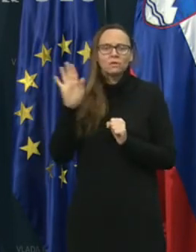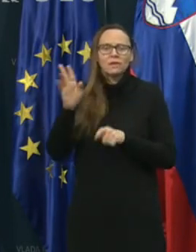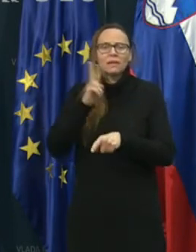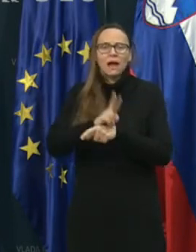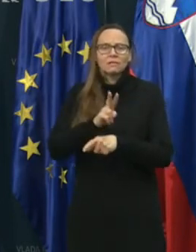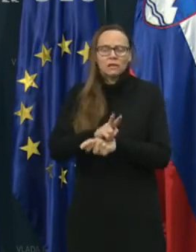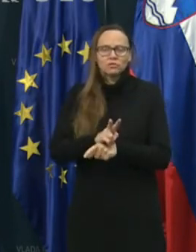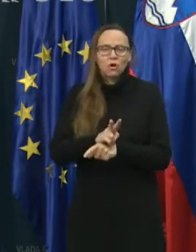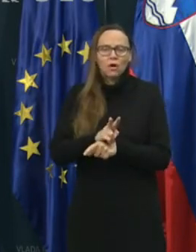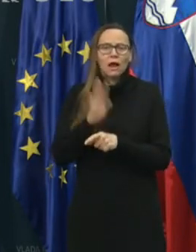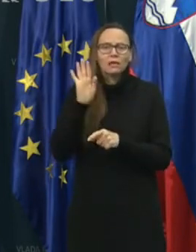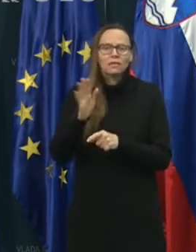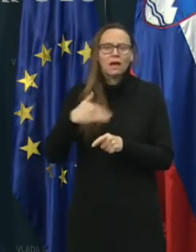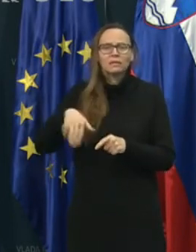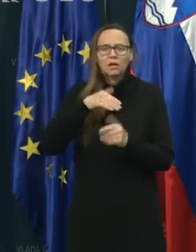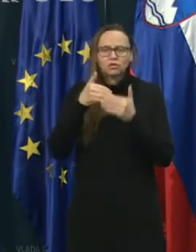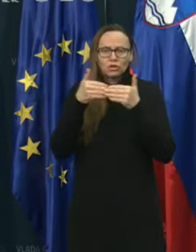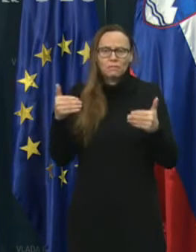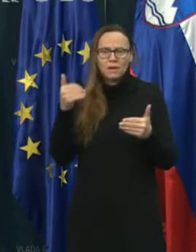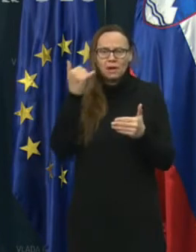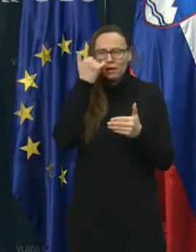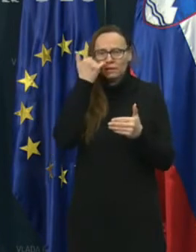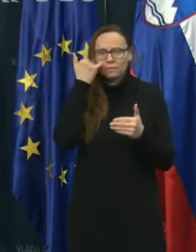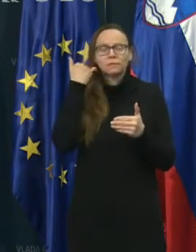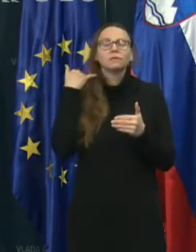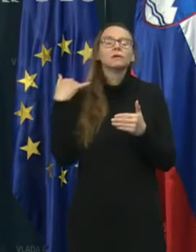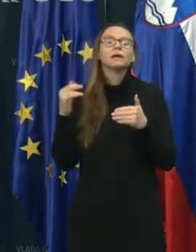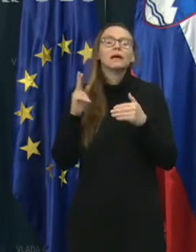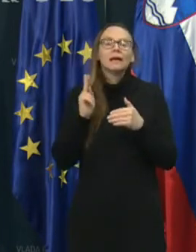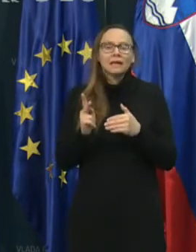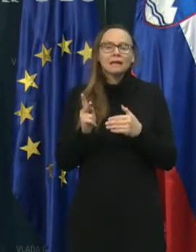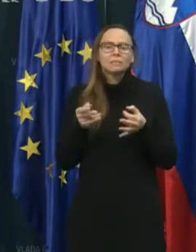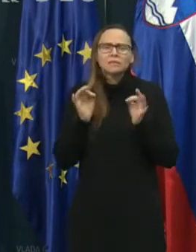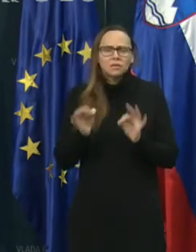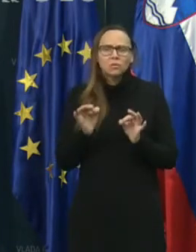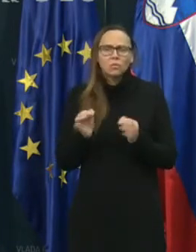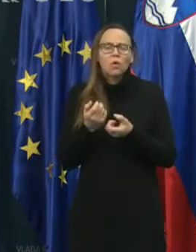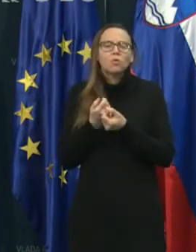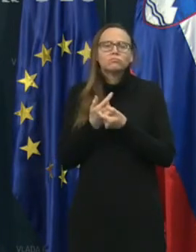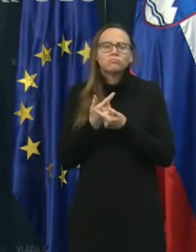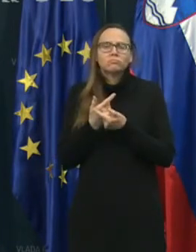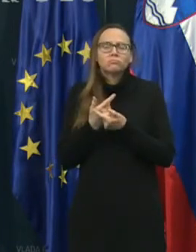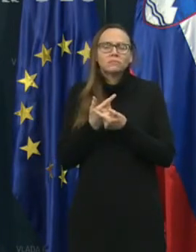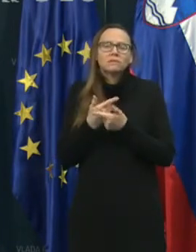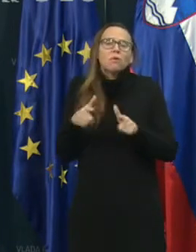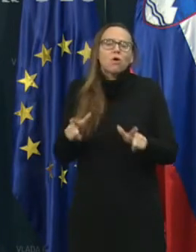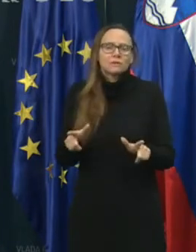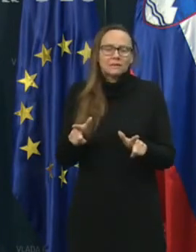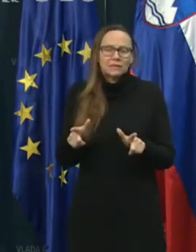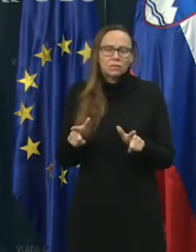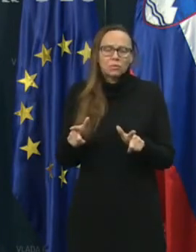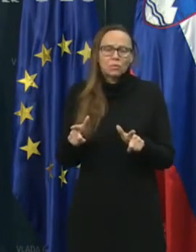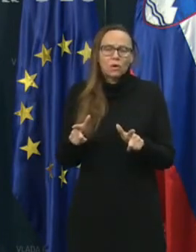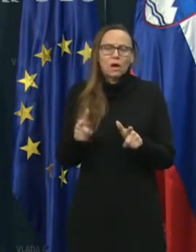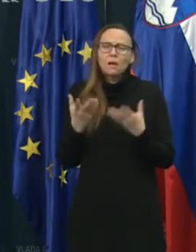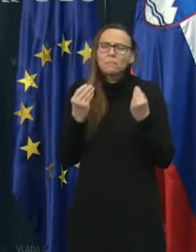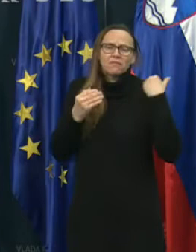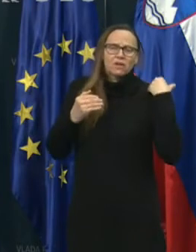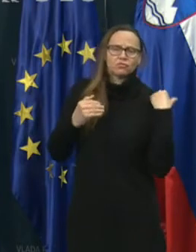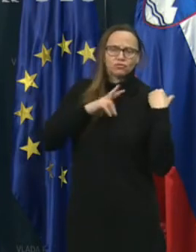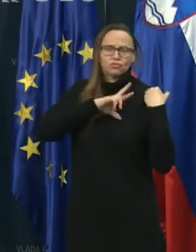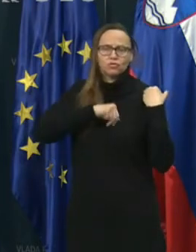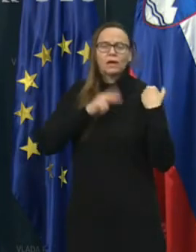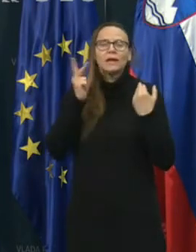nadzora na naših mejah, ki bi zagotovo sprostil preobremenjeno policijo, ki se mora še